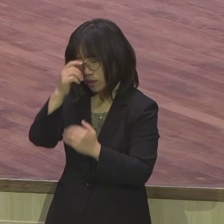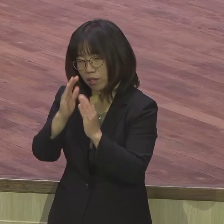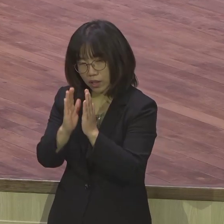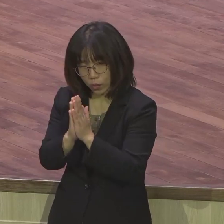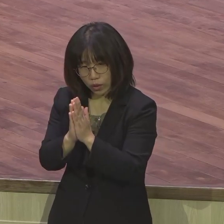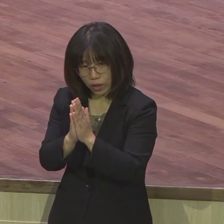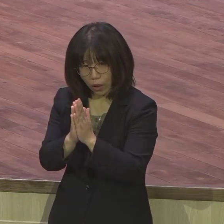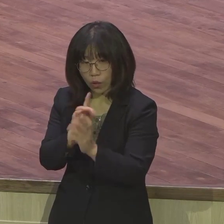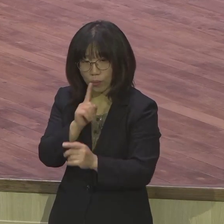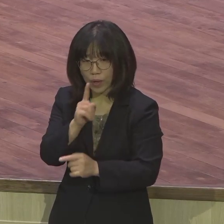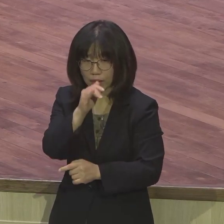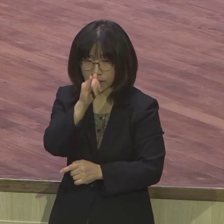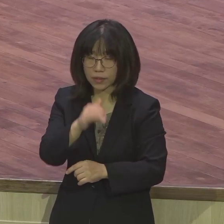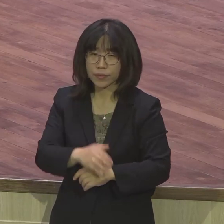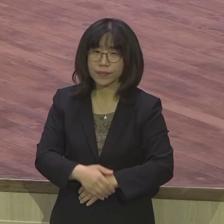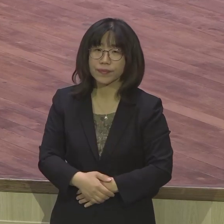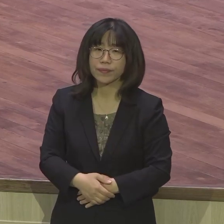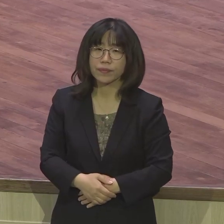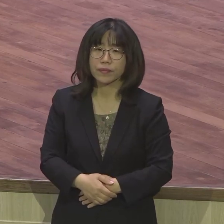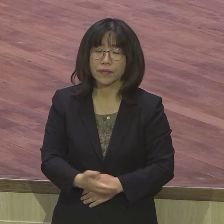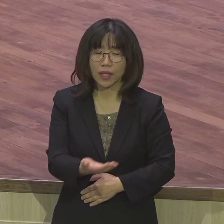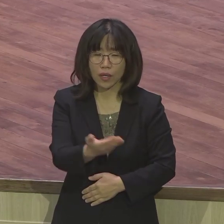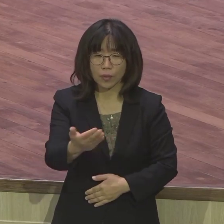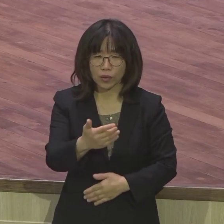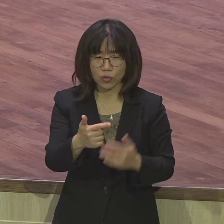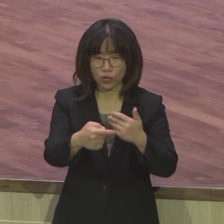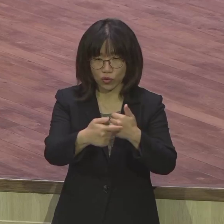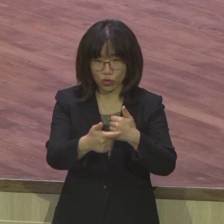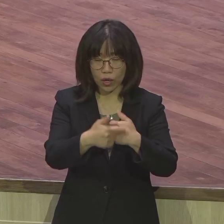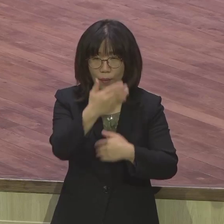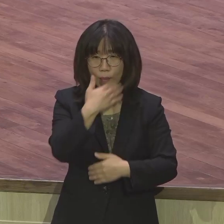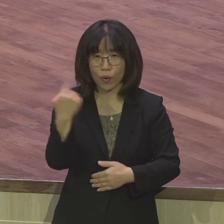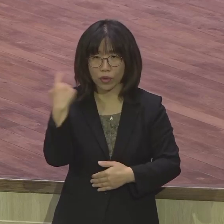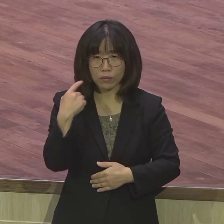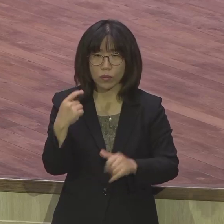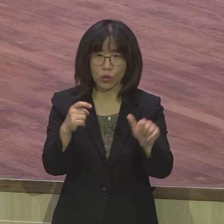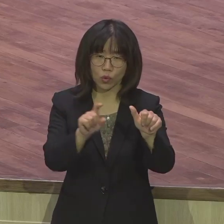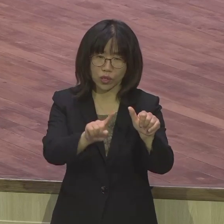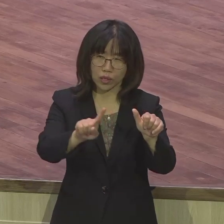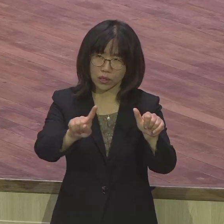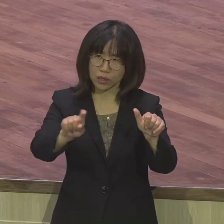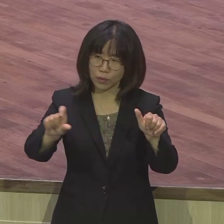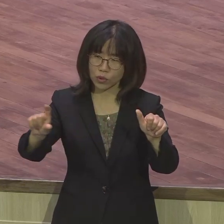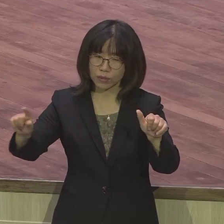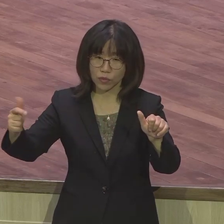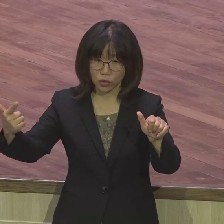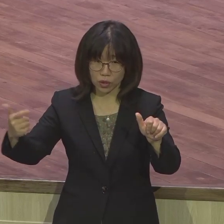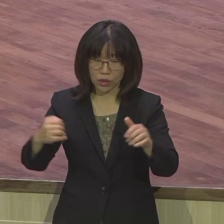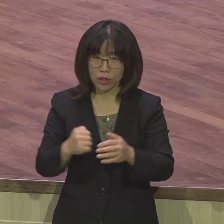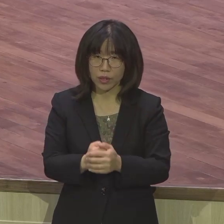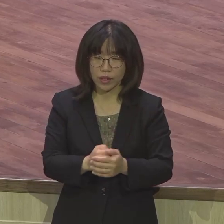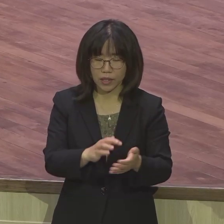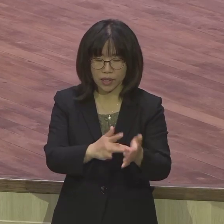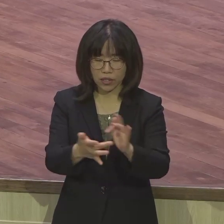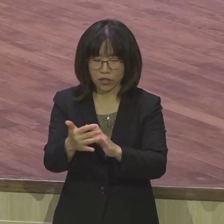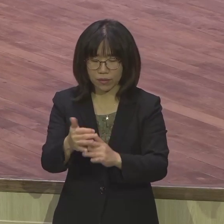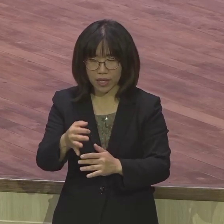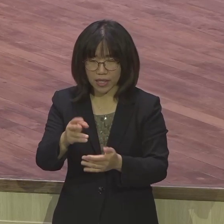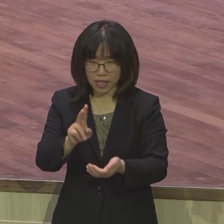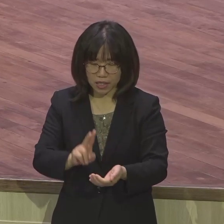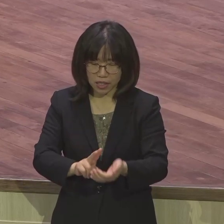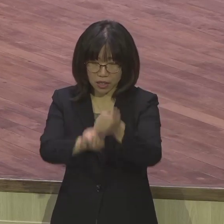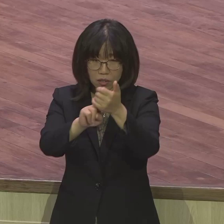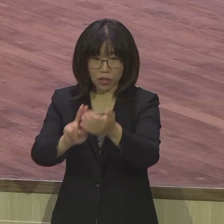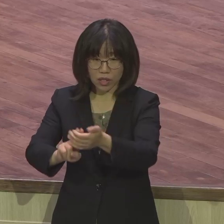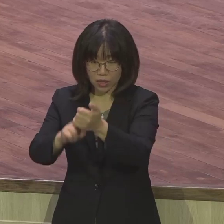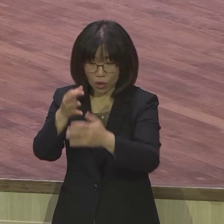이렇게 되어 있어요. 여러분요 누가복음 5장 15절에 16절에 보면요 엄청난 예수님이 기적을 행하고 사람들이